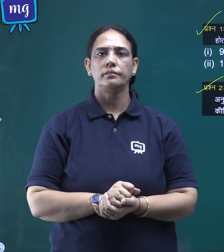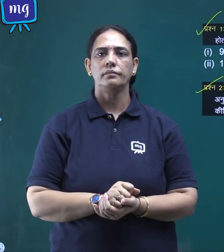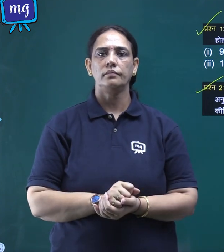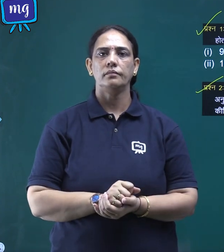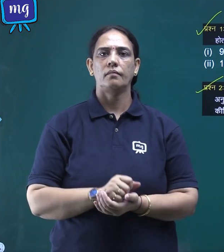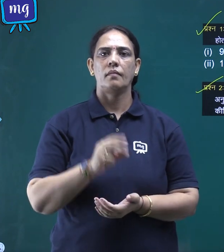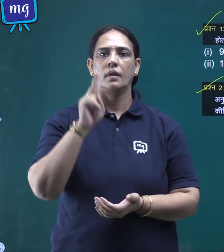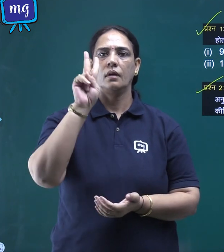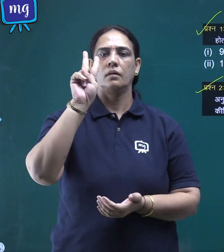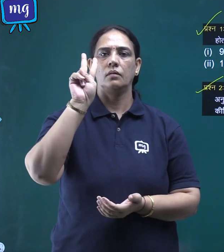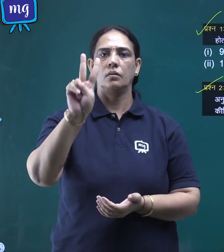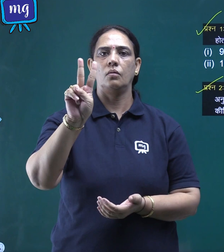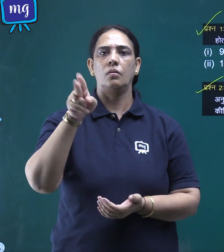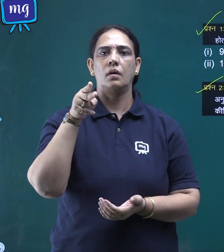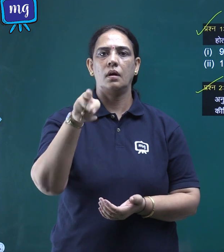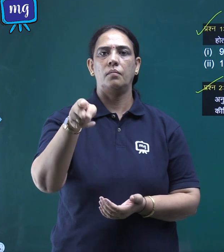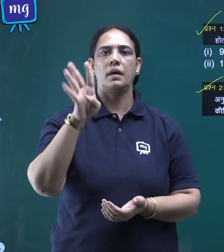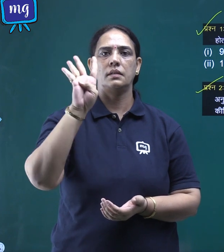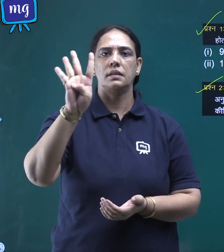दो अनुपात चार